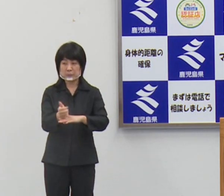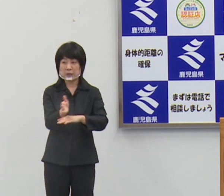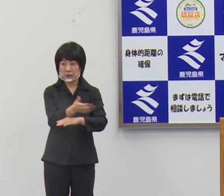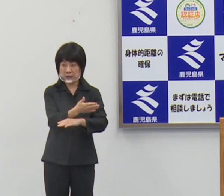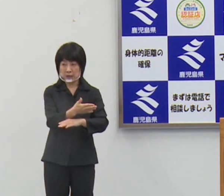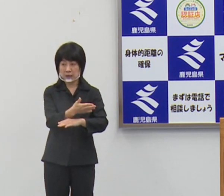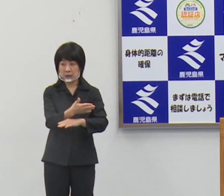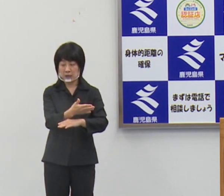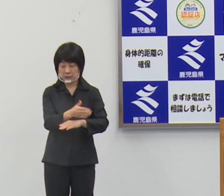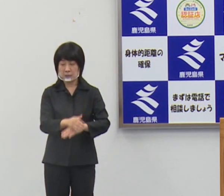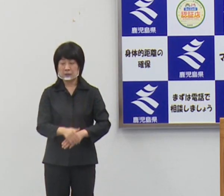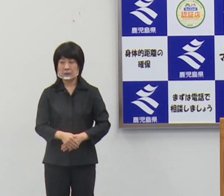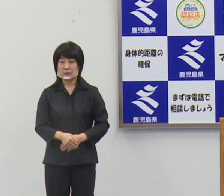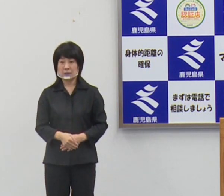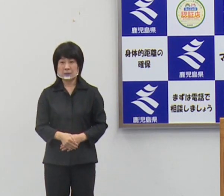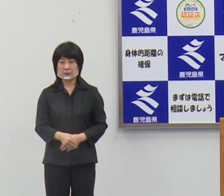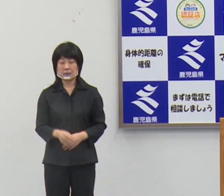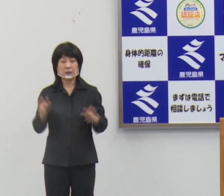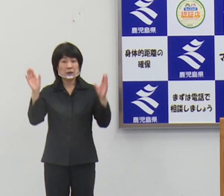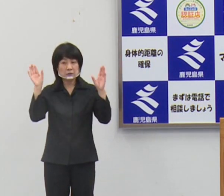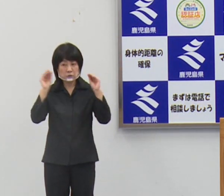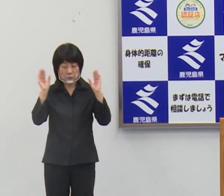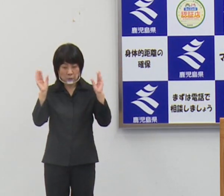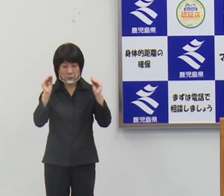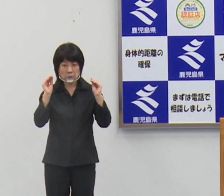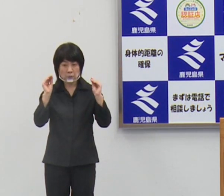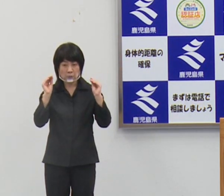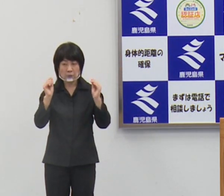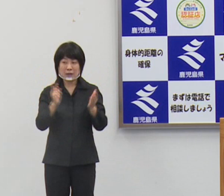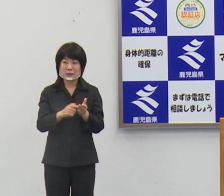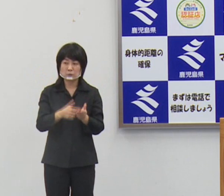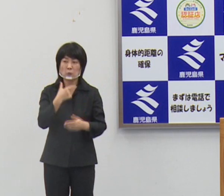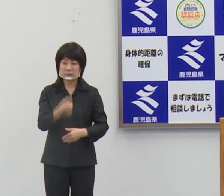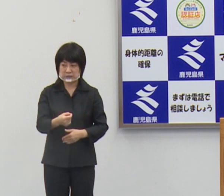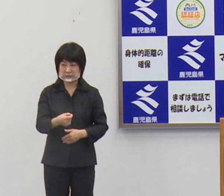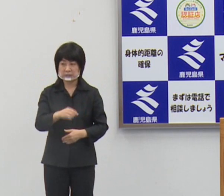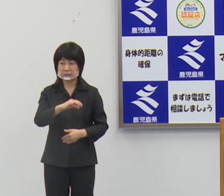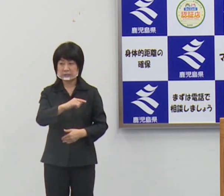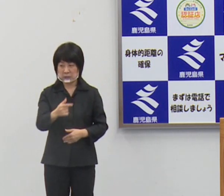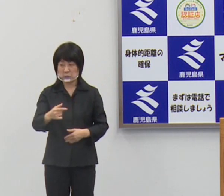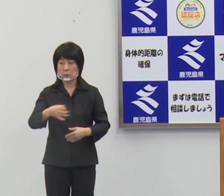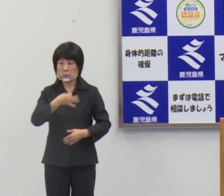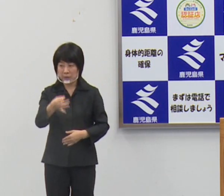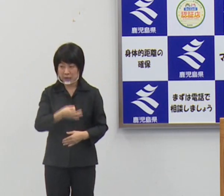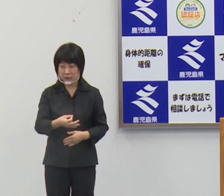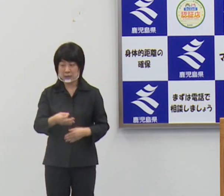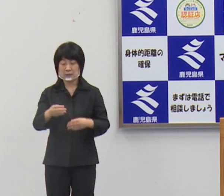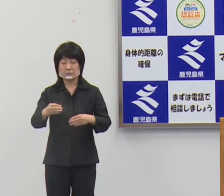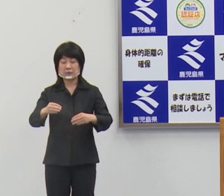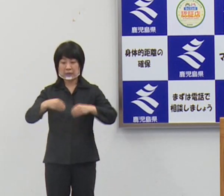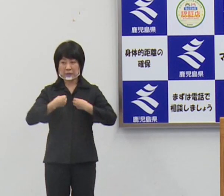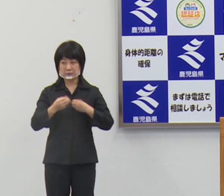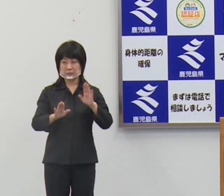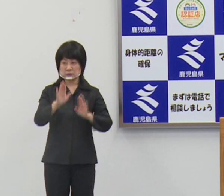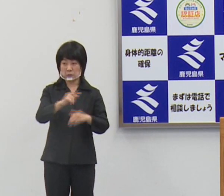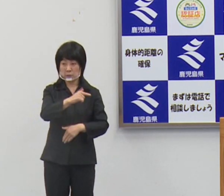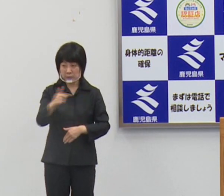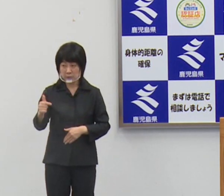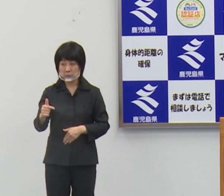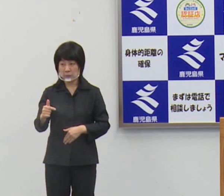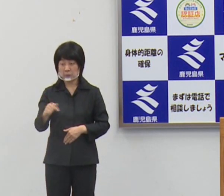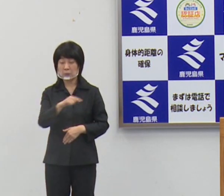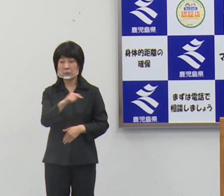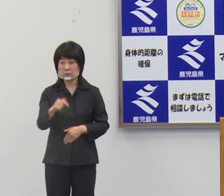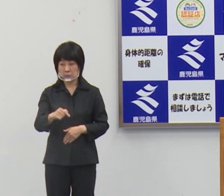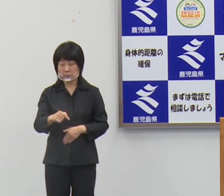これまで何度かその情報をもっと早く欲しいとか、あるいはその感染状況について管内で小学